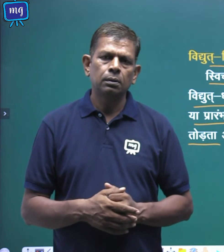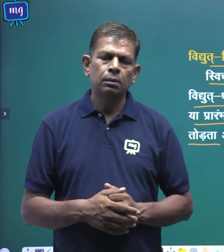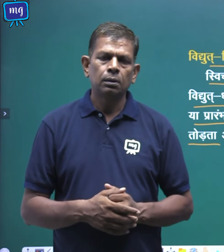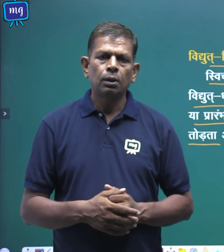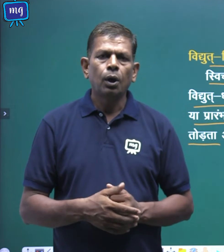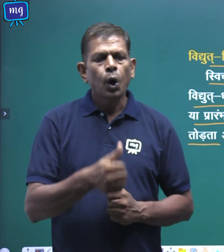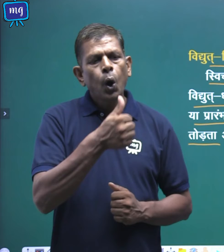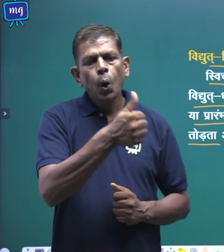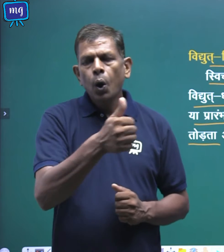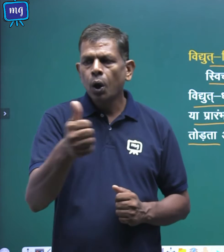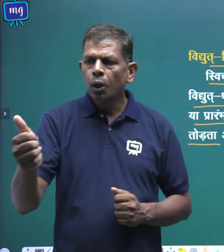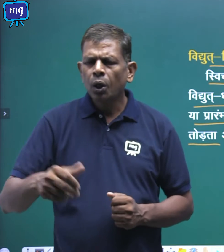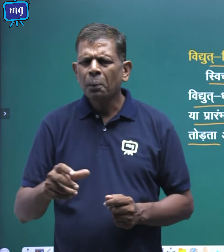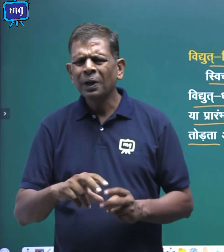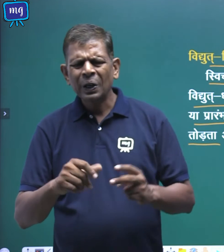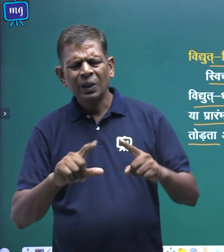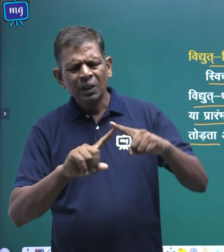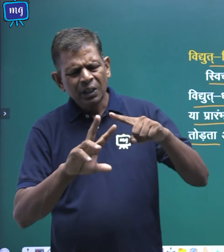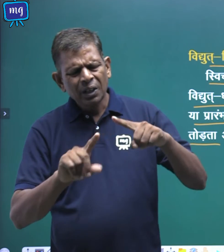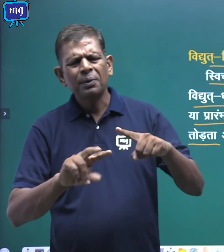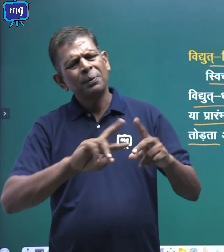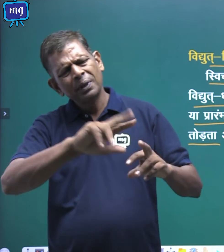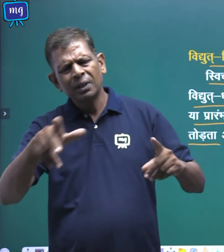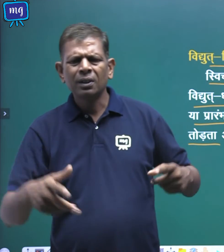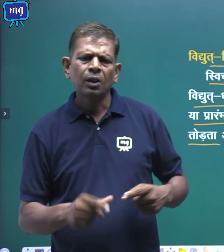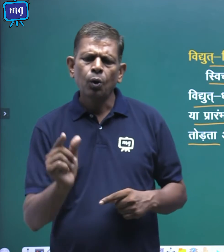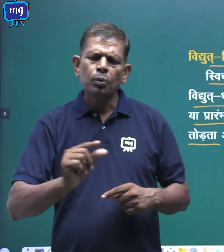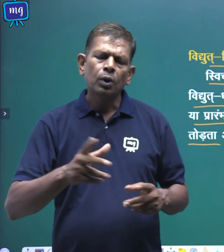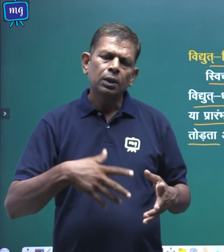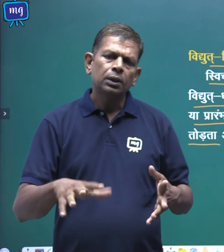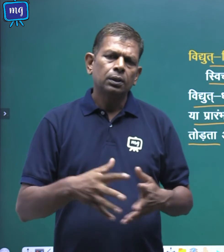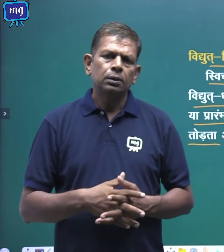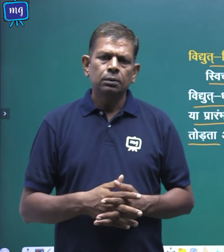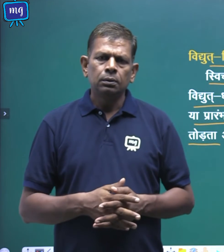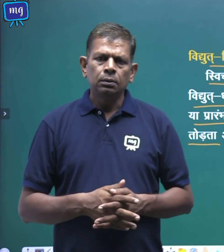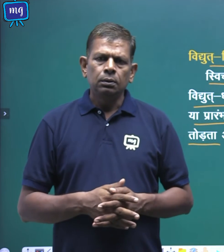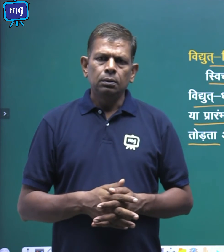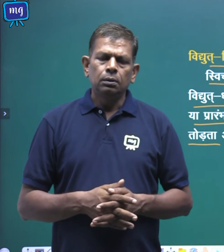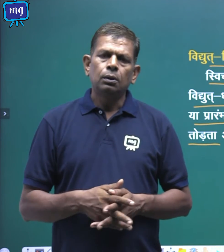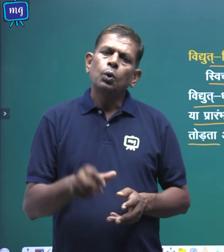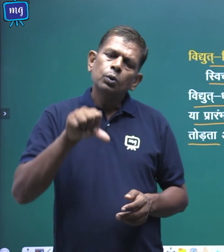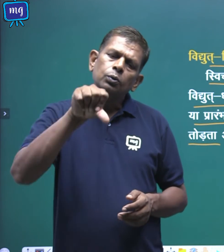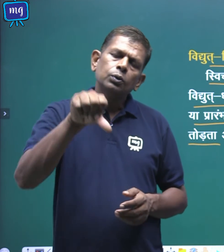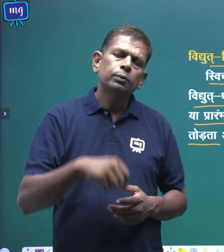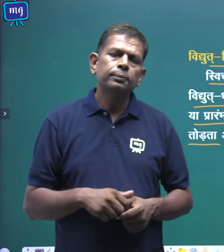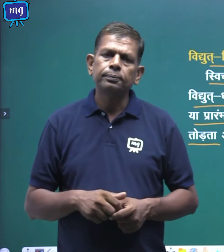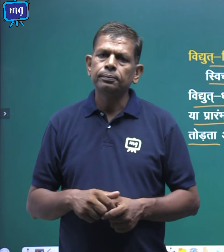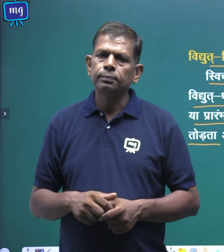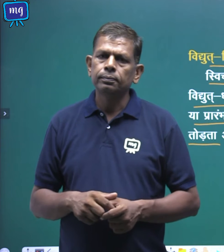विद्युत उपकरण का उपयोग करते हैं स्विच को